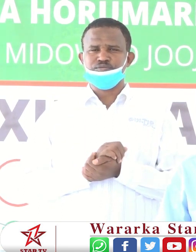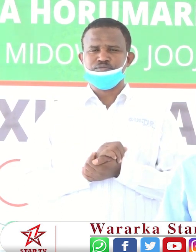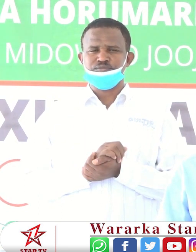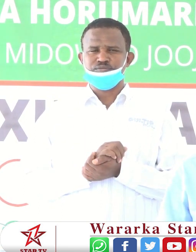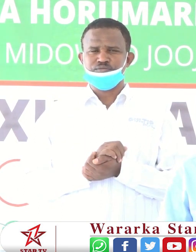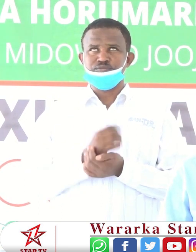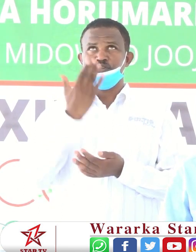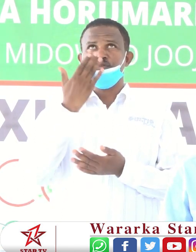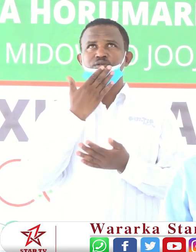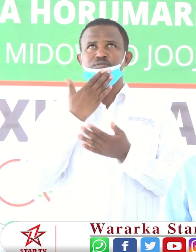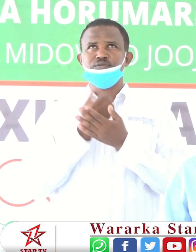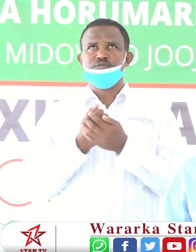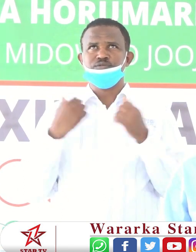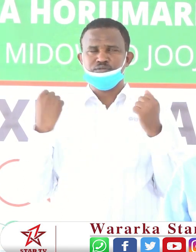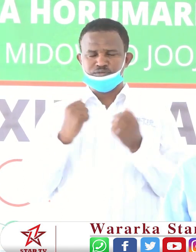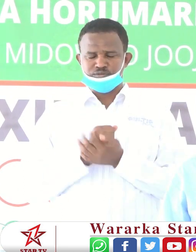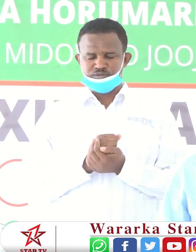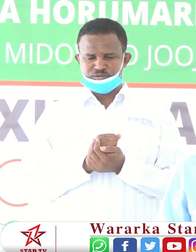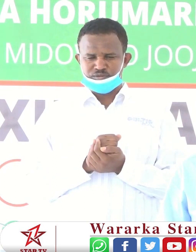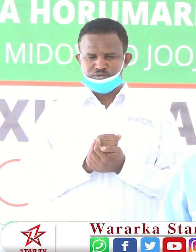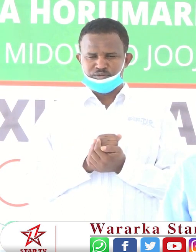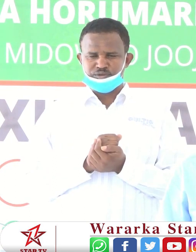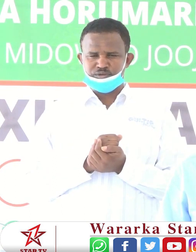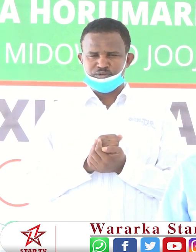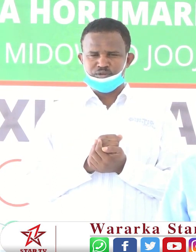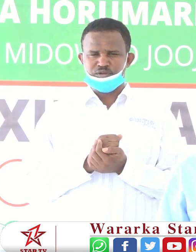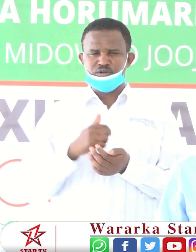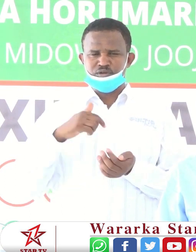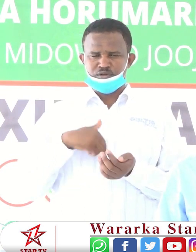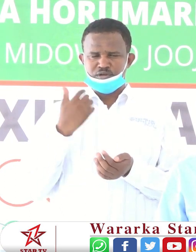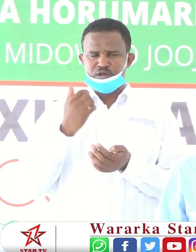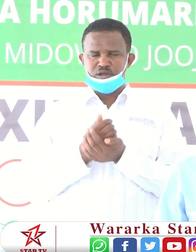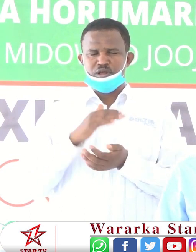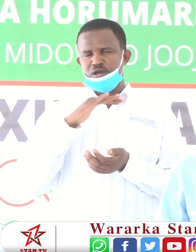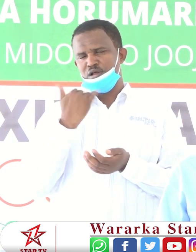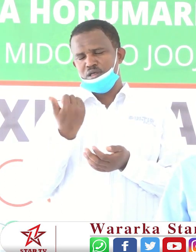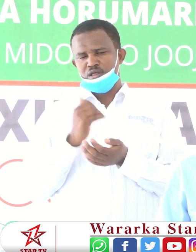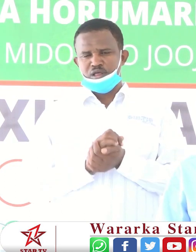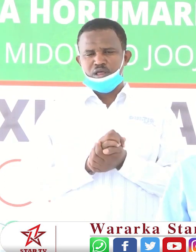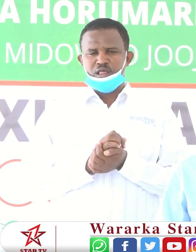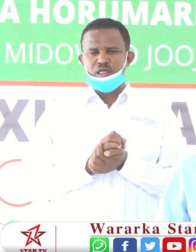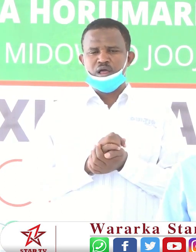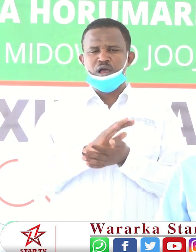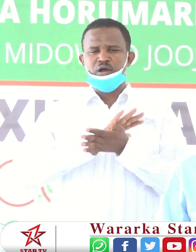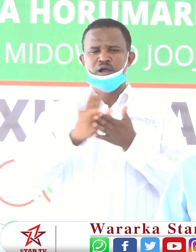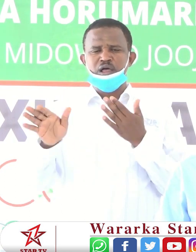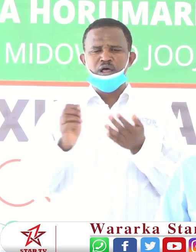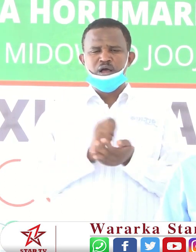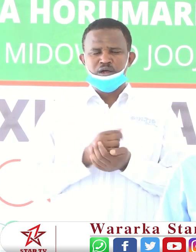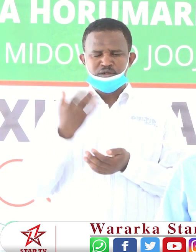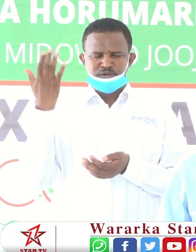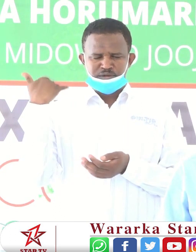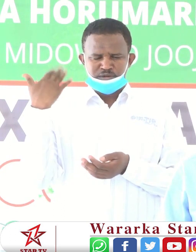ilaah mahdi ah ka gaadhay cid cudurka loo aanaynaya ma jirto taasi oo ka dhigaysa tiradii